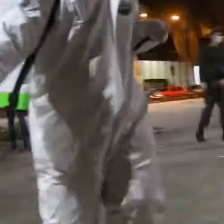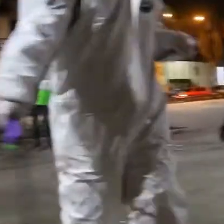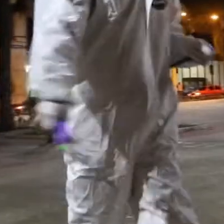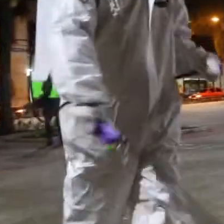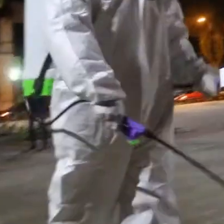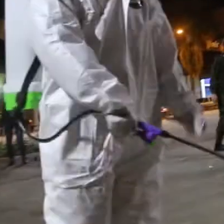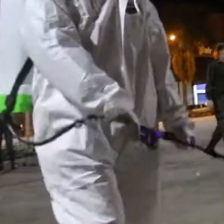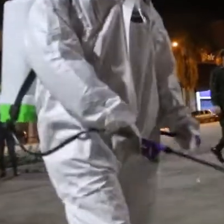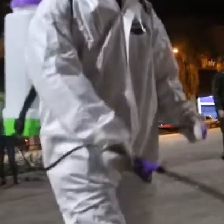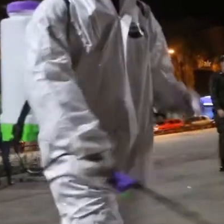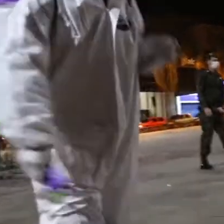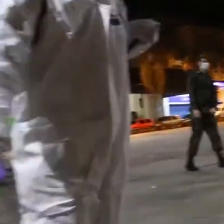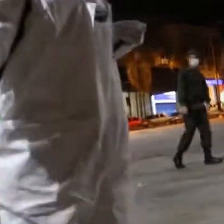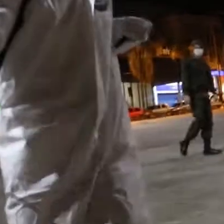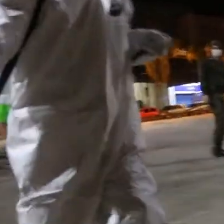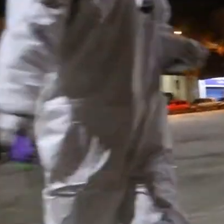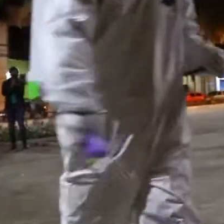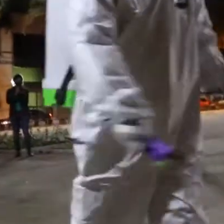através da vigilância,